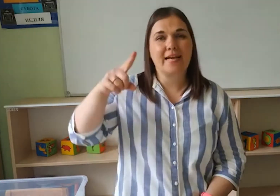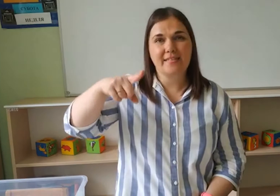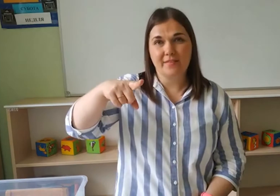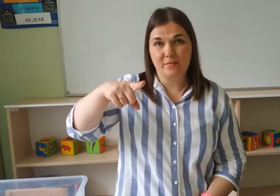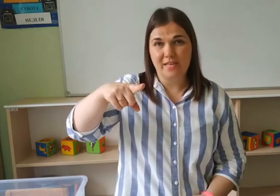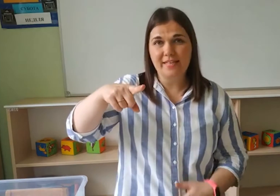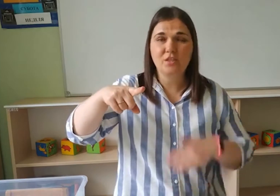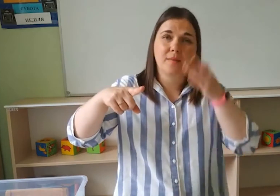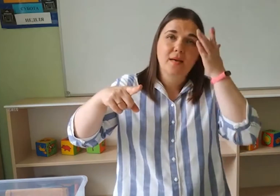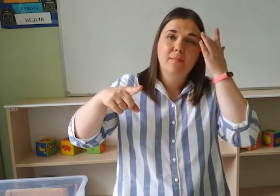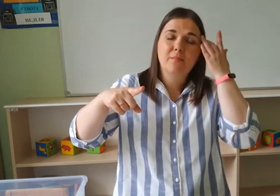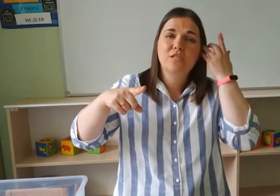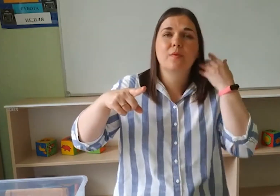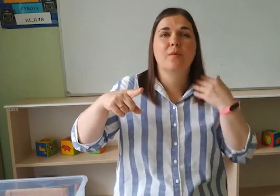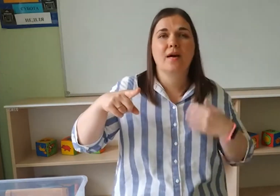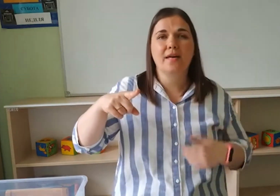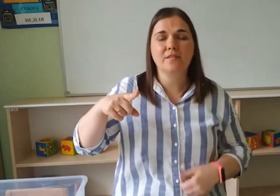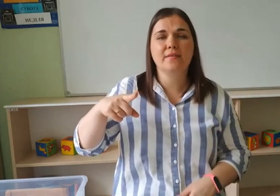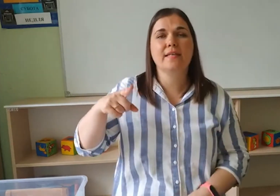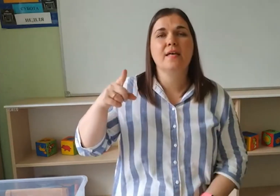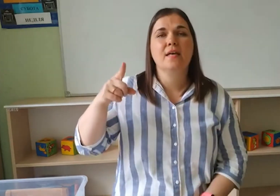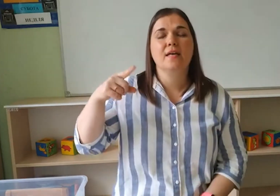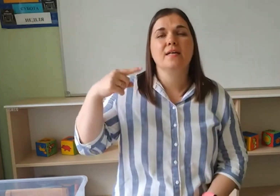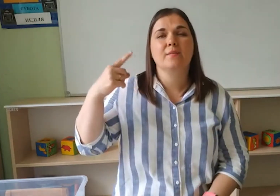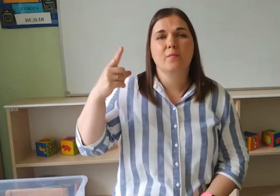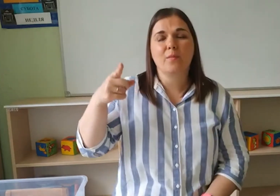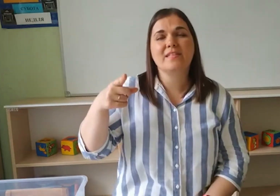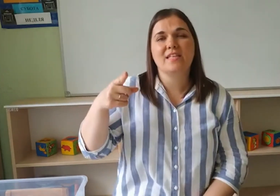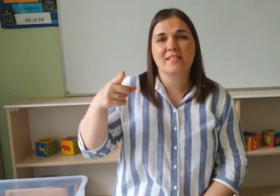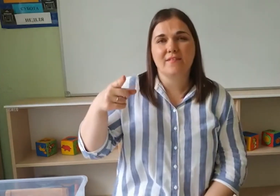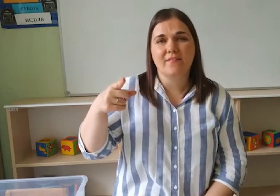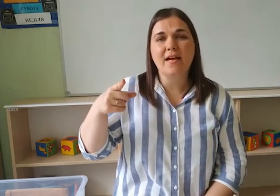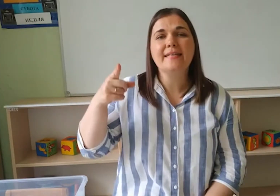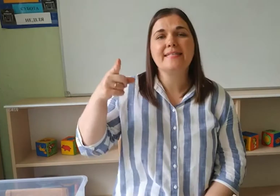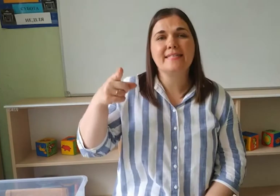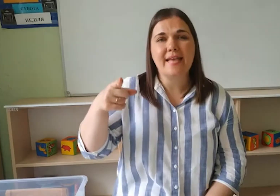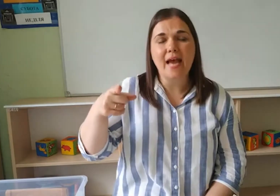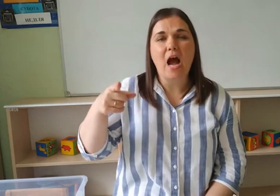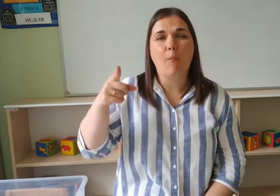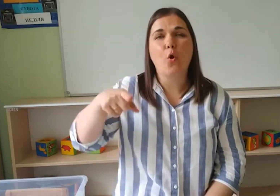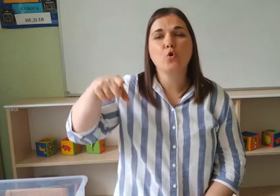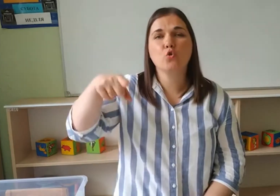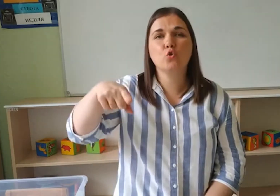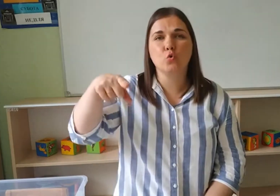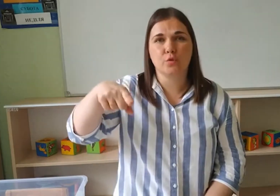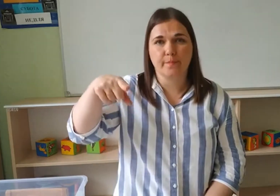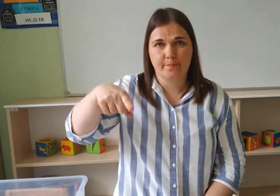Вказівним жестом ми можемо показувати, обозначати слова «це» або «тут».